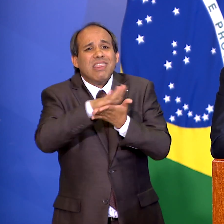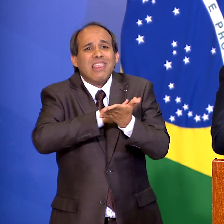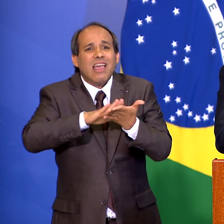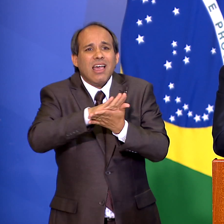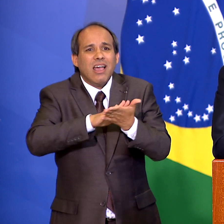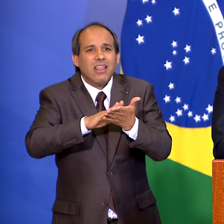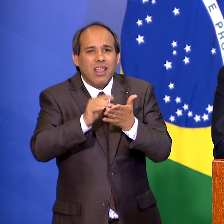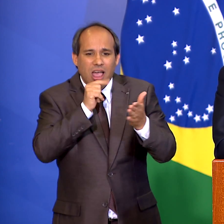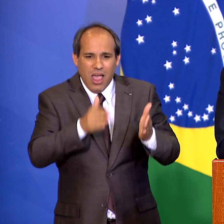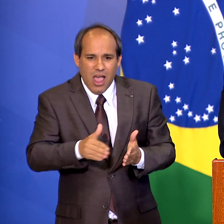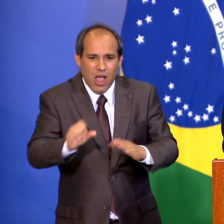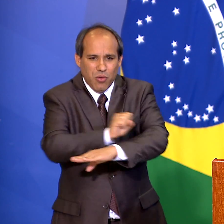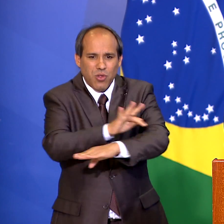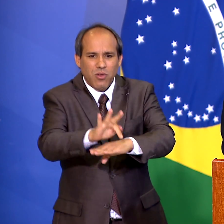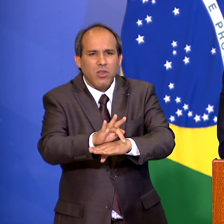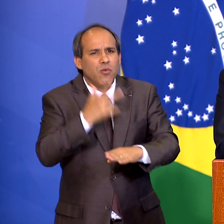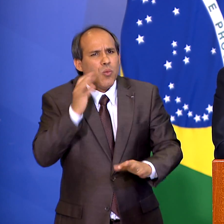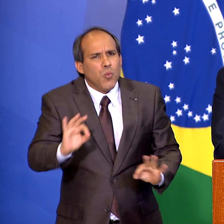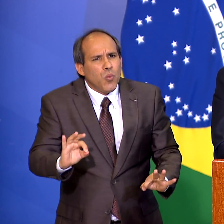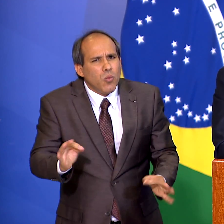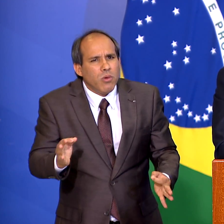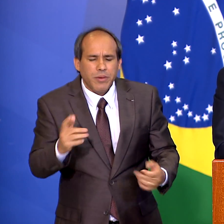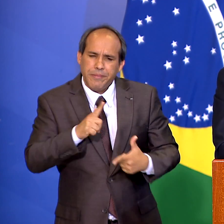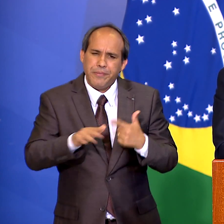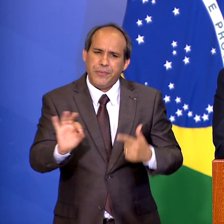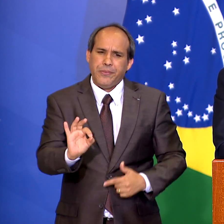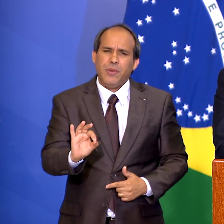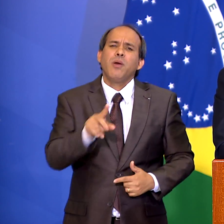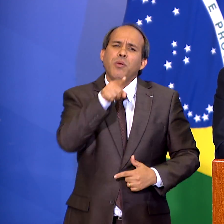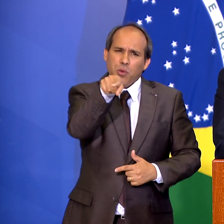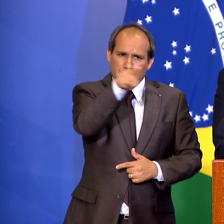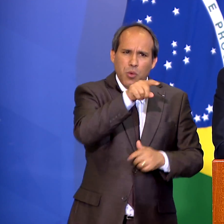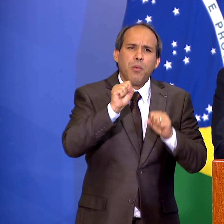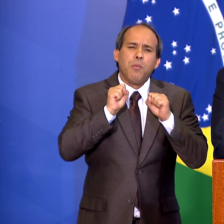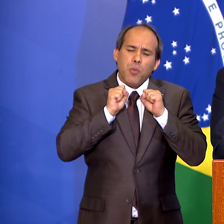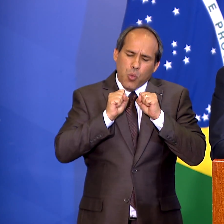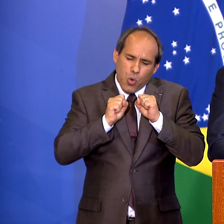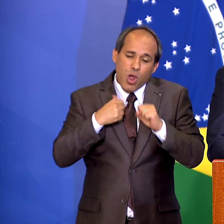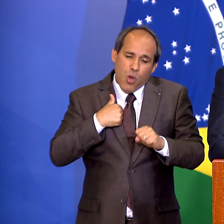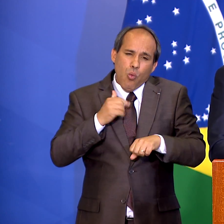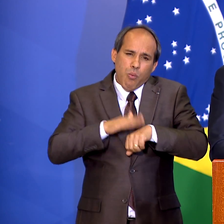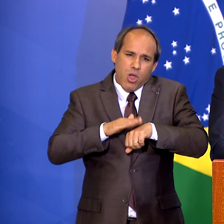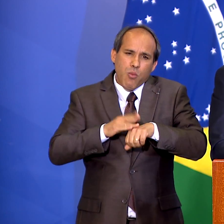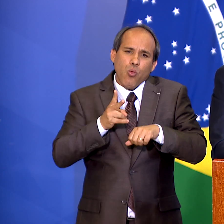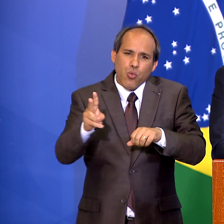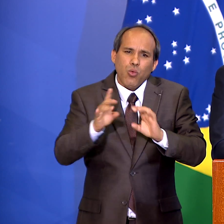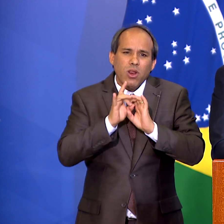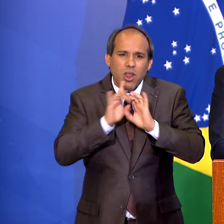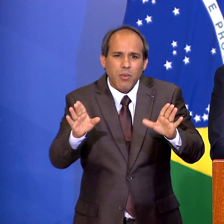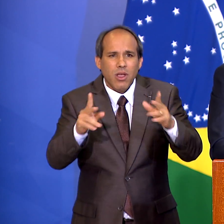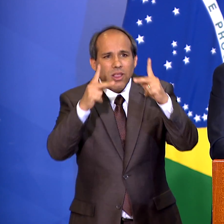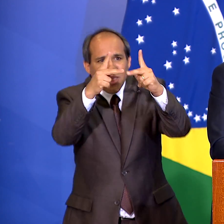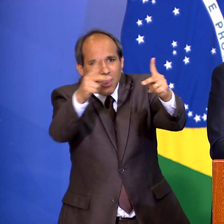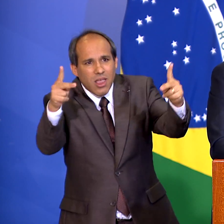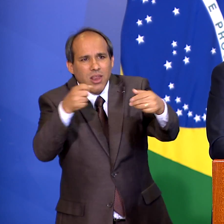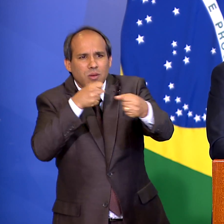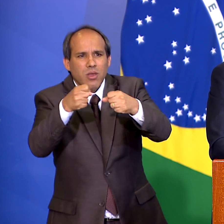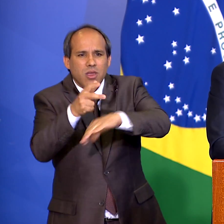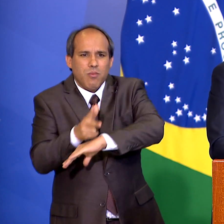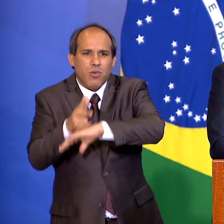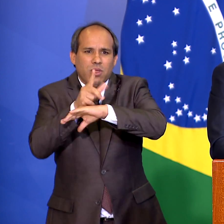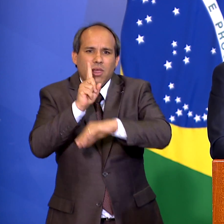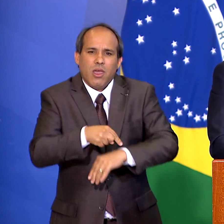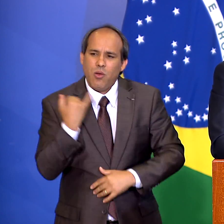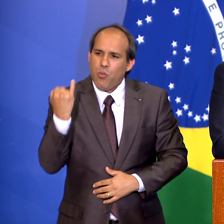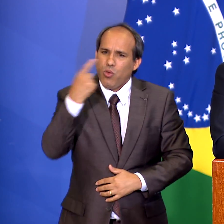Francisco, mas não tem problema, não. Continuo defendendo a liberdade de imprensa. Isso é muito importante para nós.